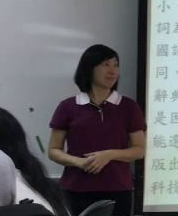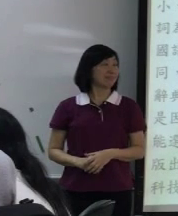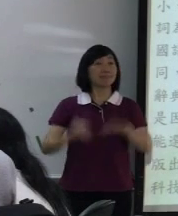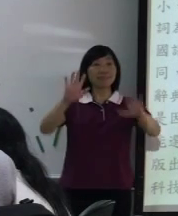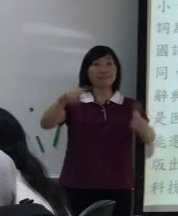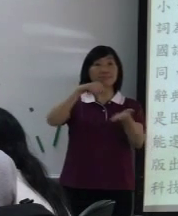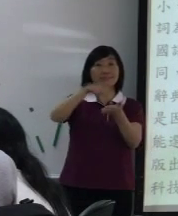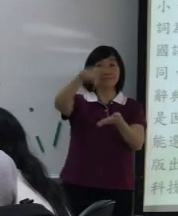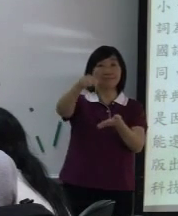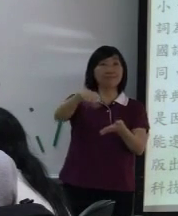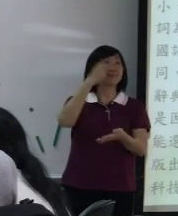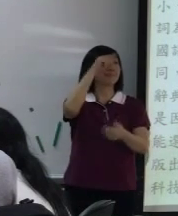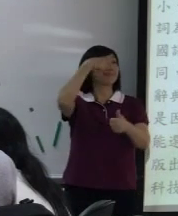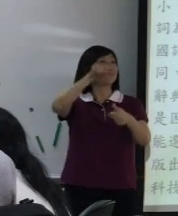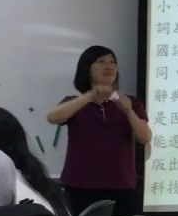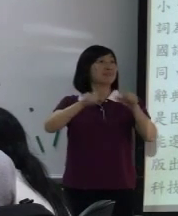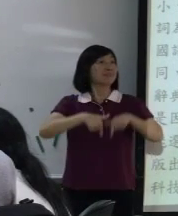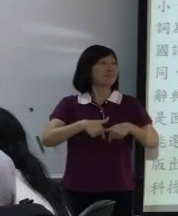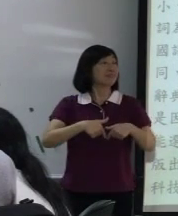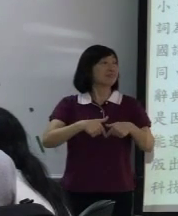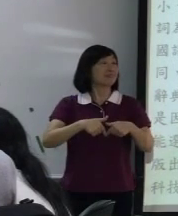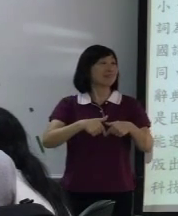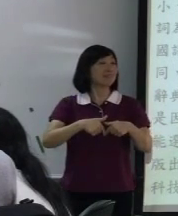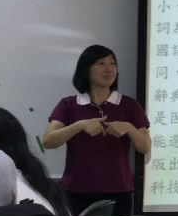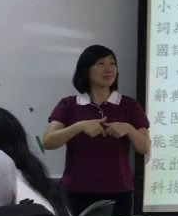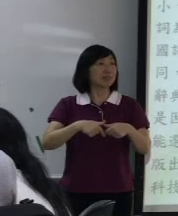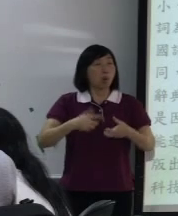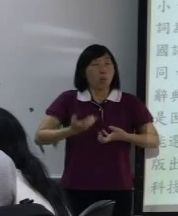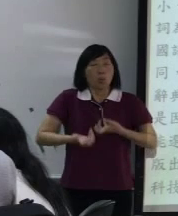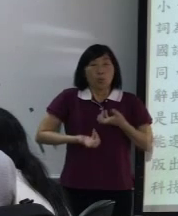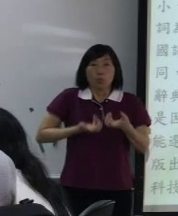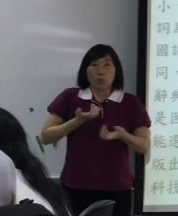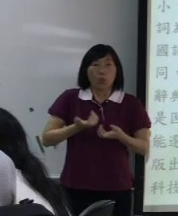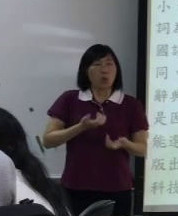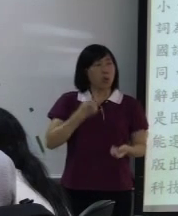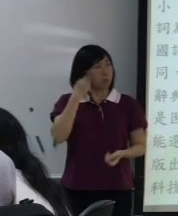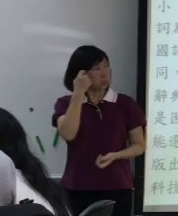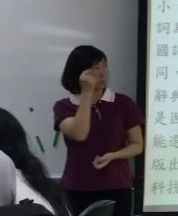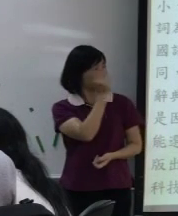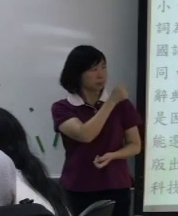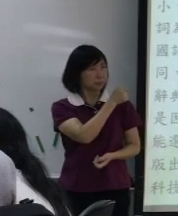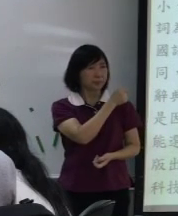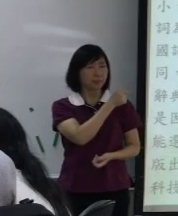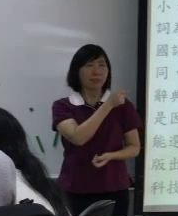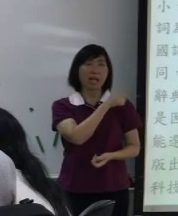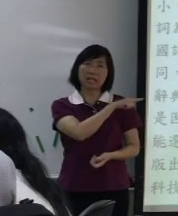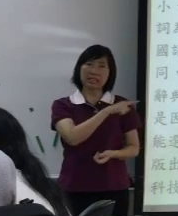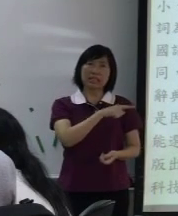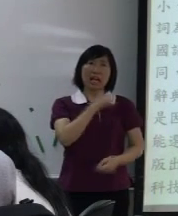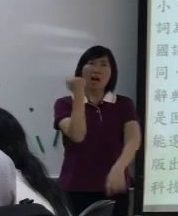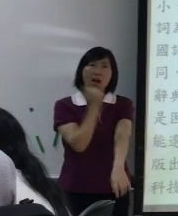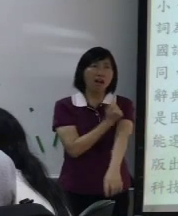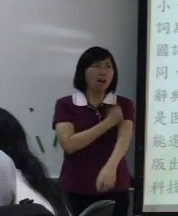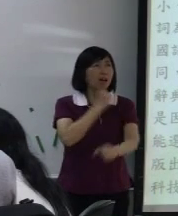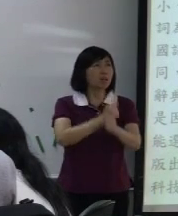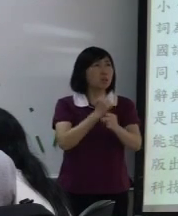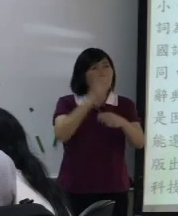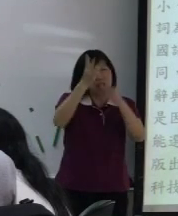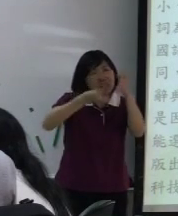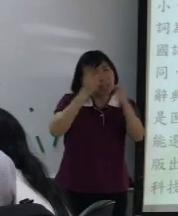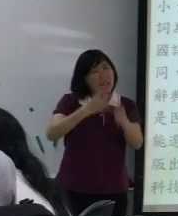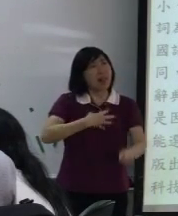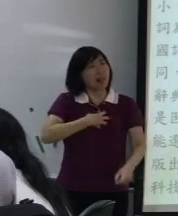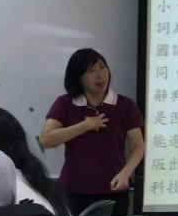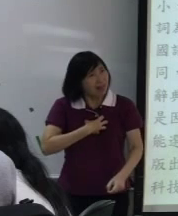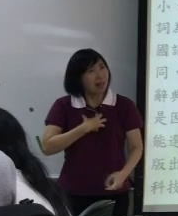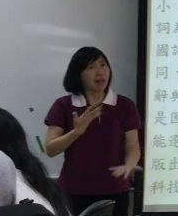特教中心他们特别热心，认为说这么辛苦啊创作出来